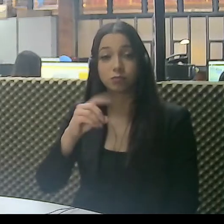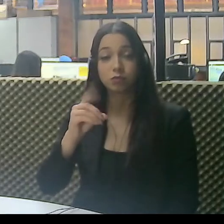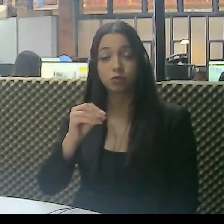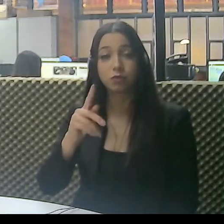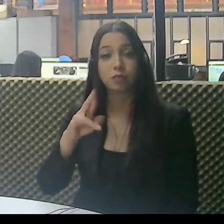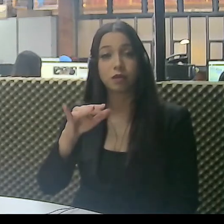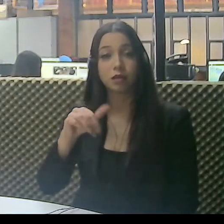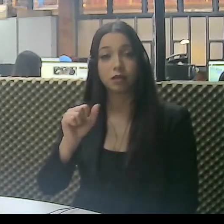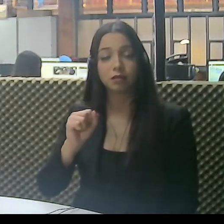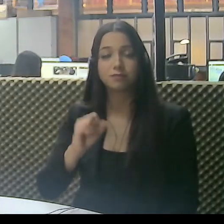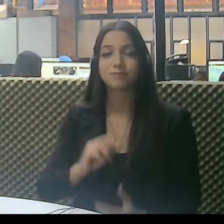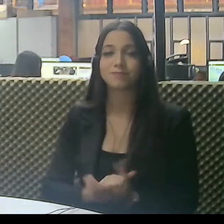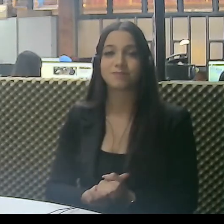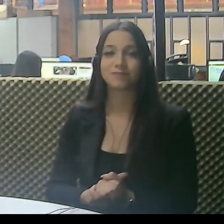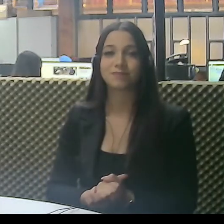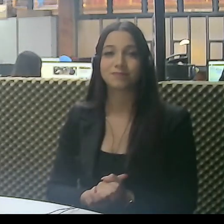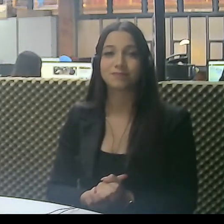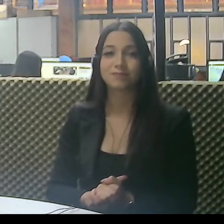Mônica.